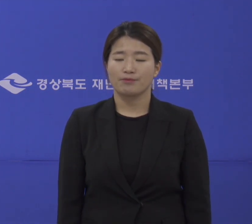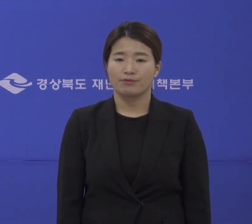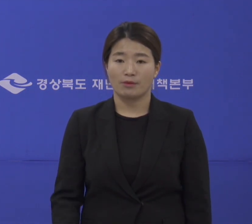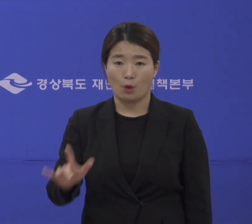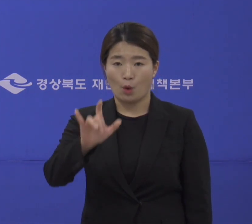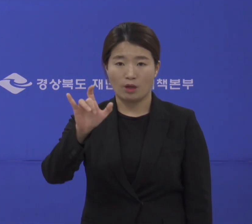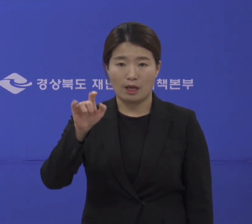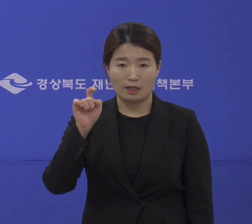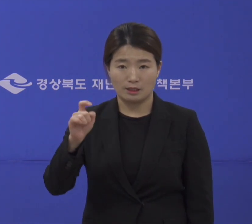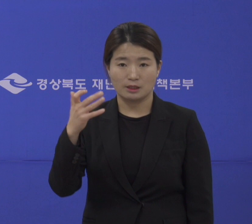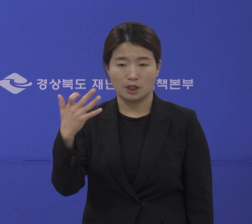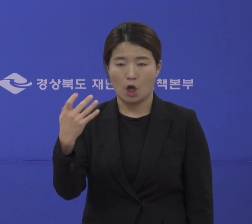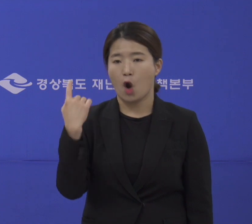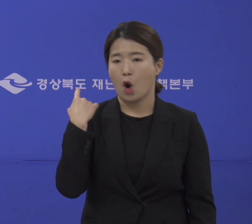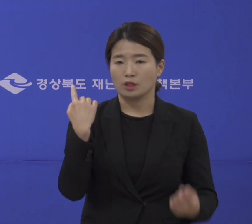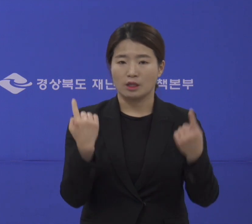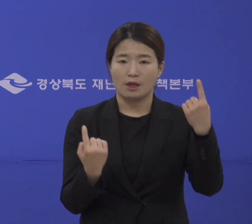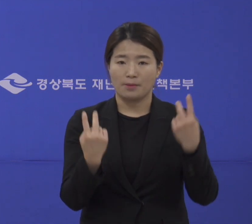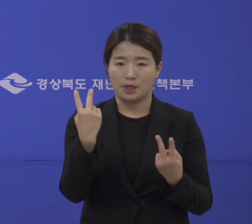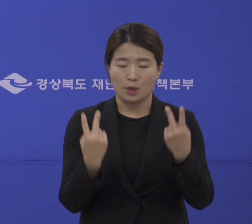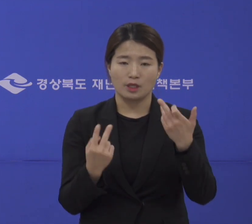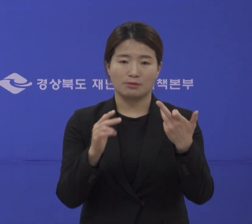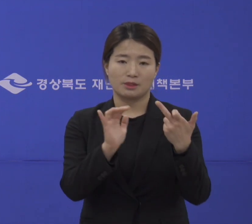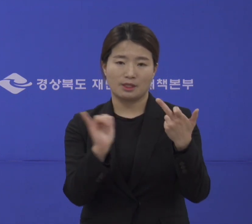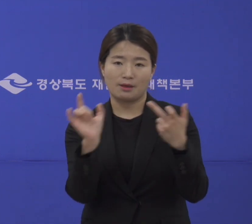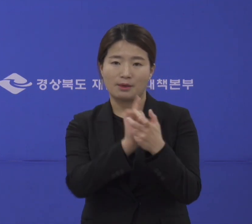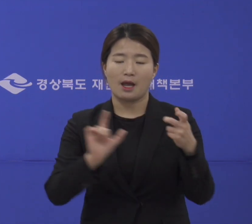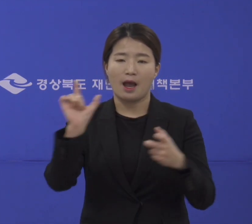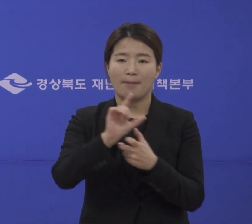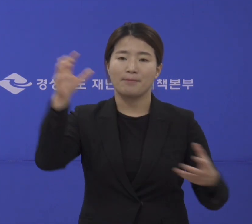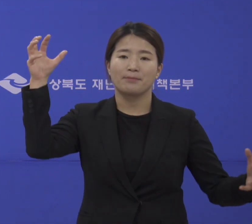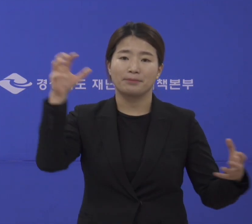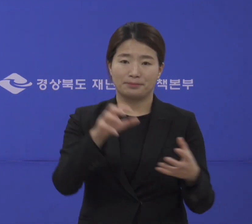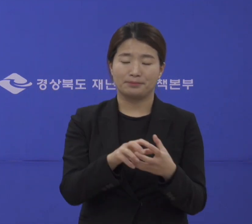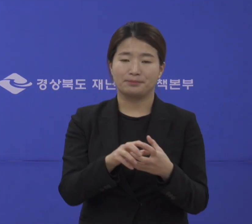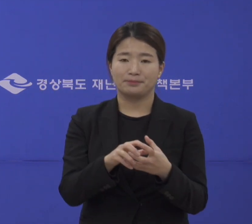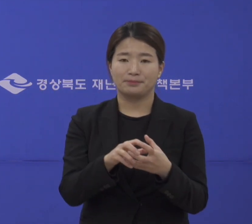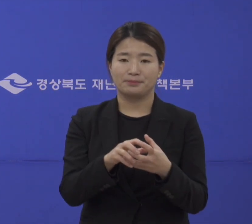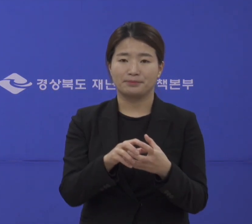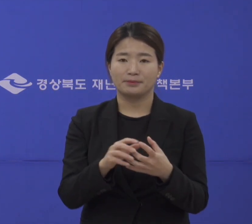19 확진 환자는 전일 대비 17명이 증가되어 누적